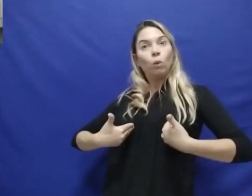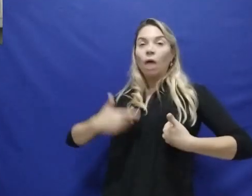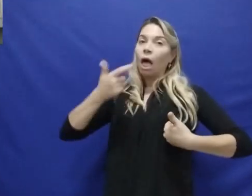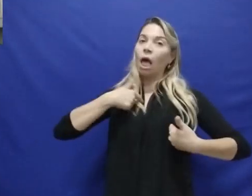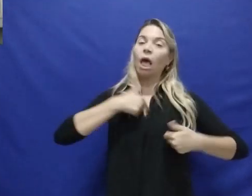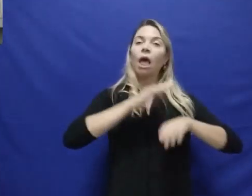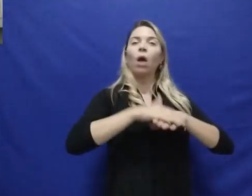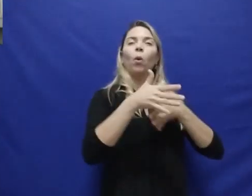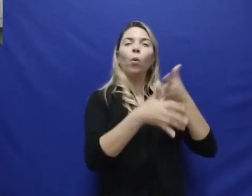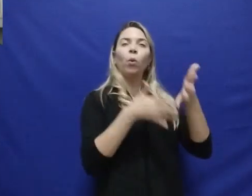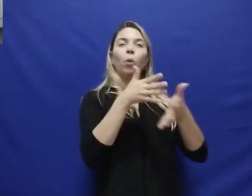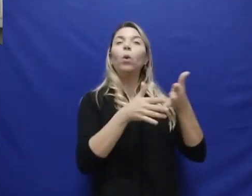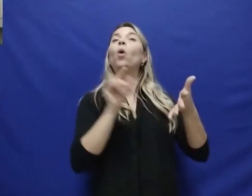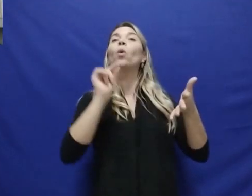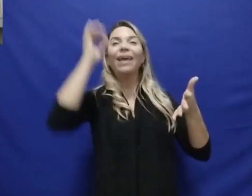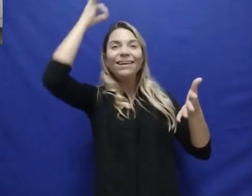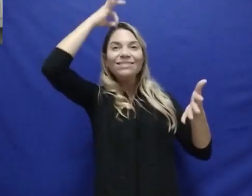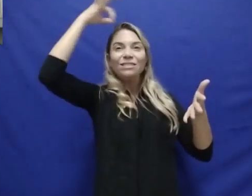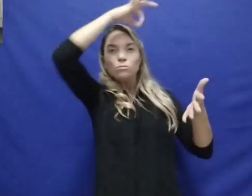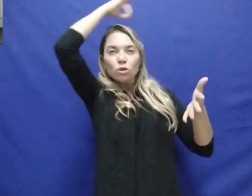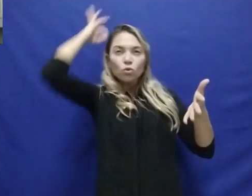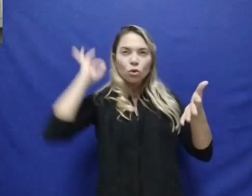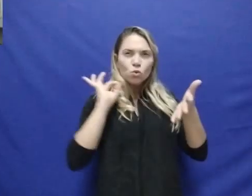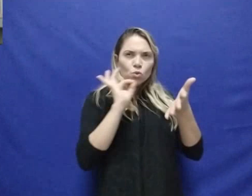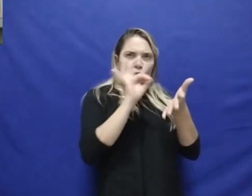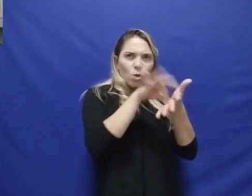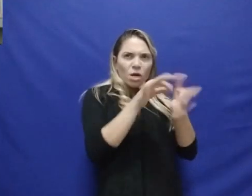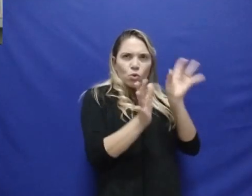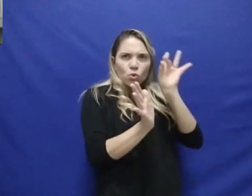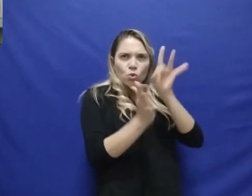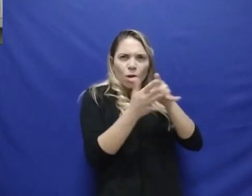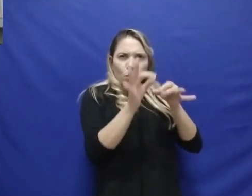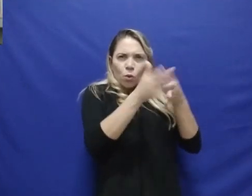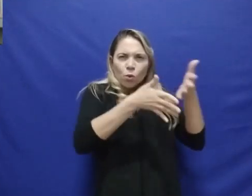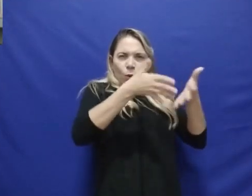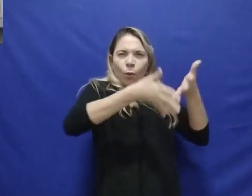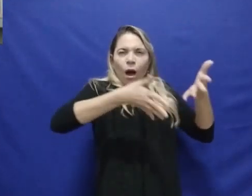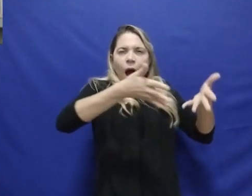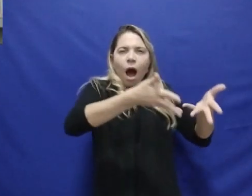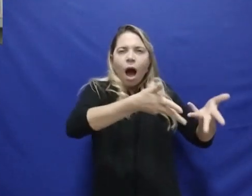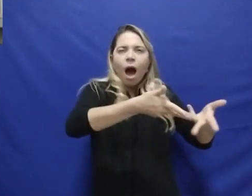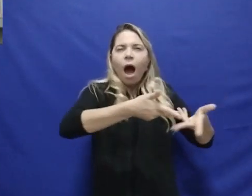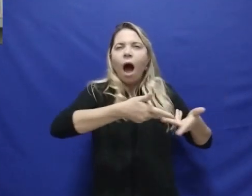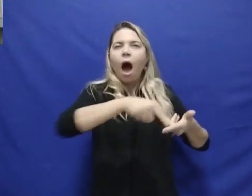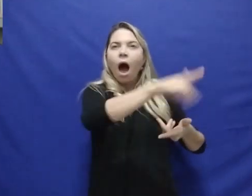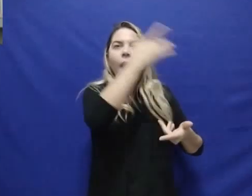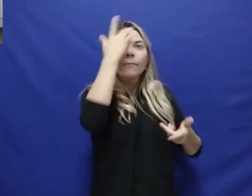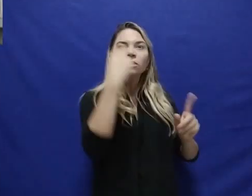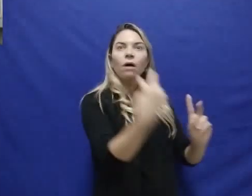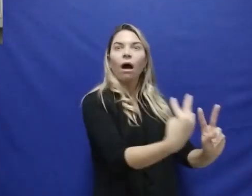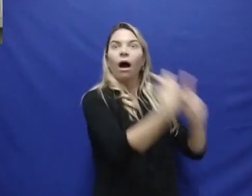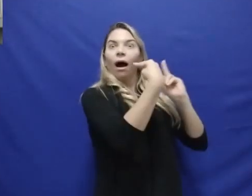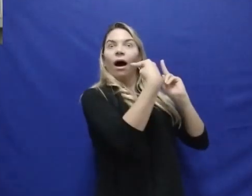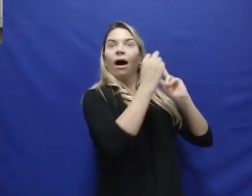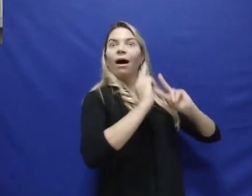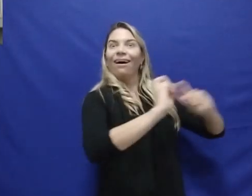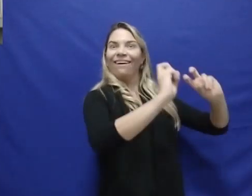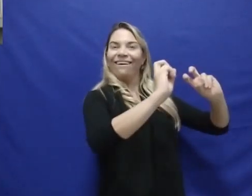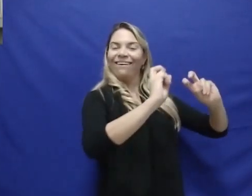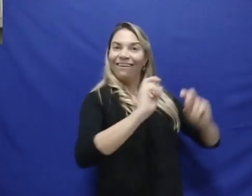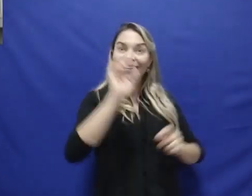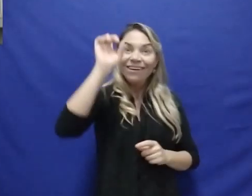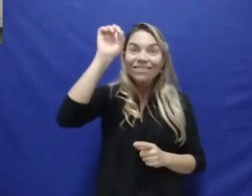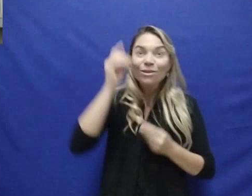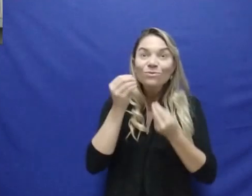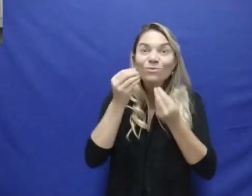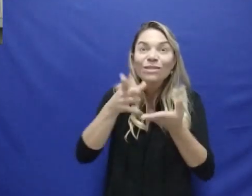O Espírito de Jesus Cristo habitando você, dirigindo você, para que no poder dele você alcance vidas. A